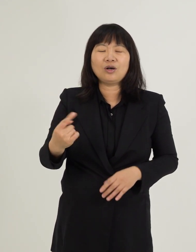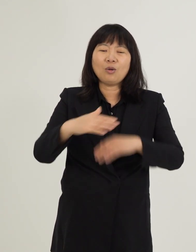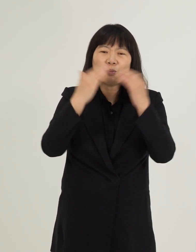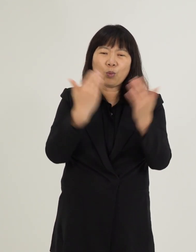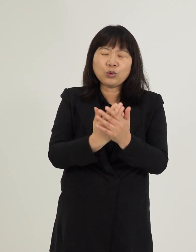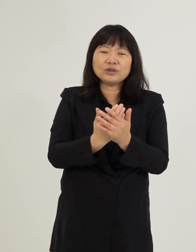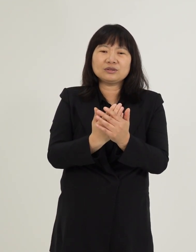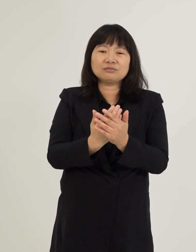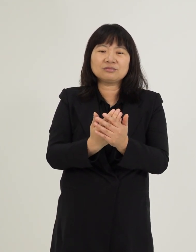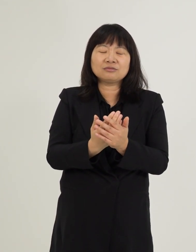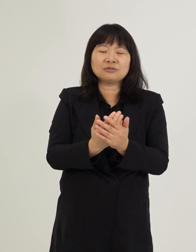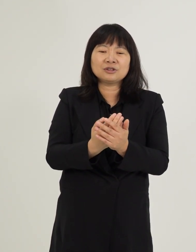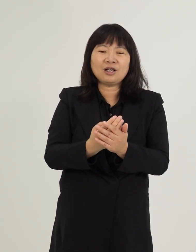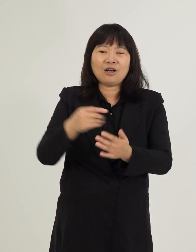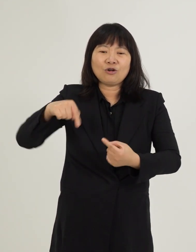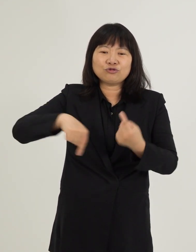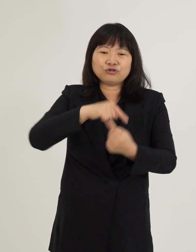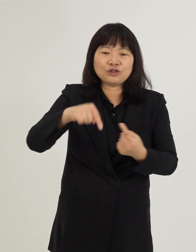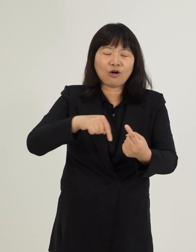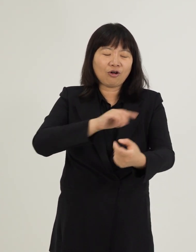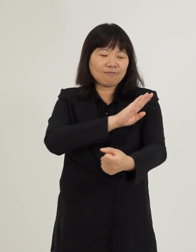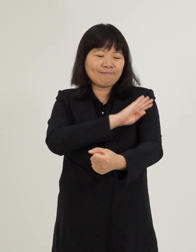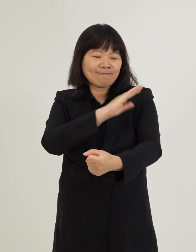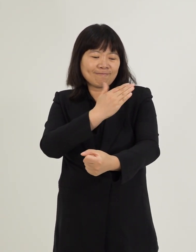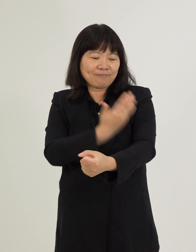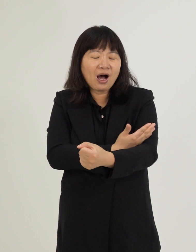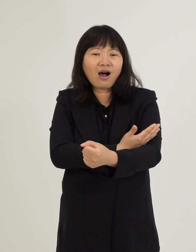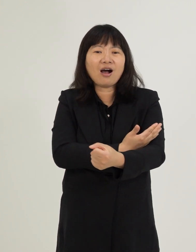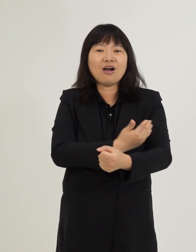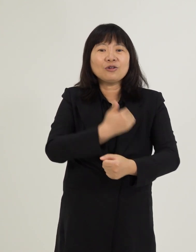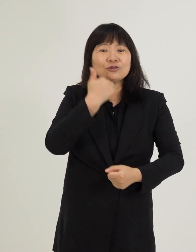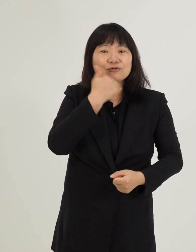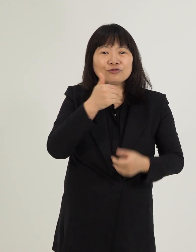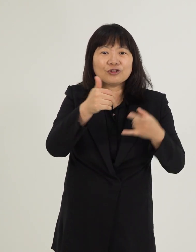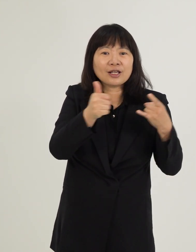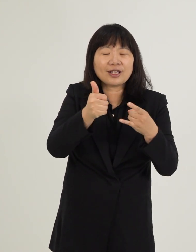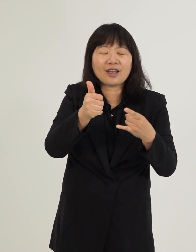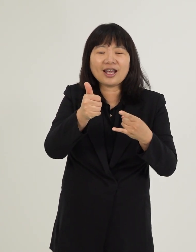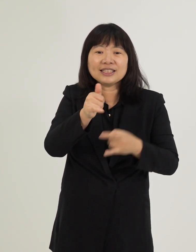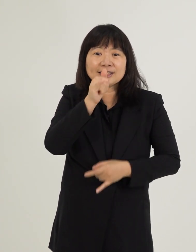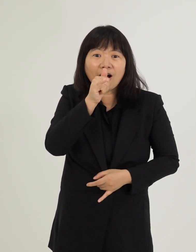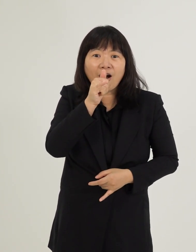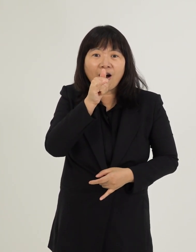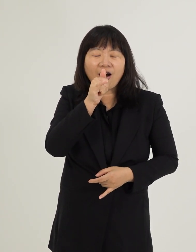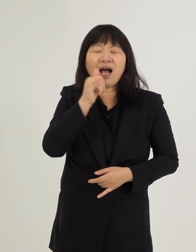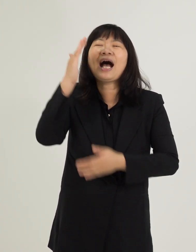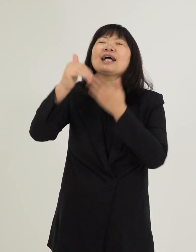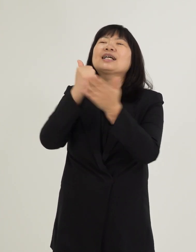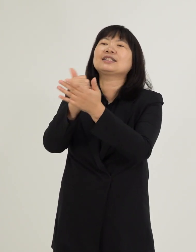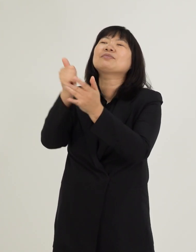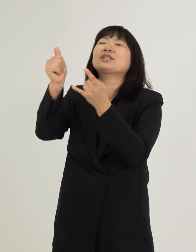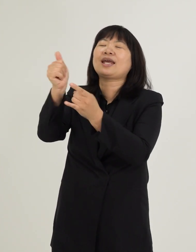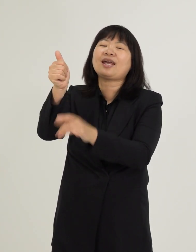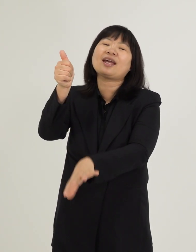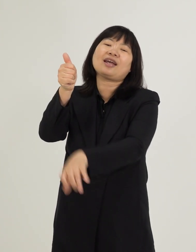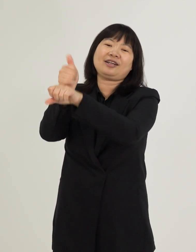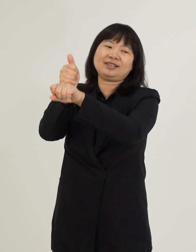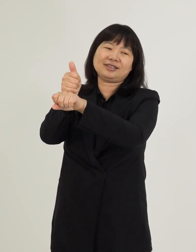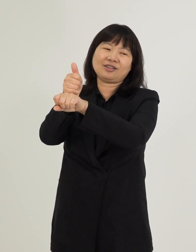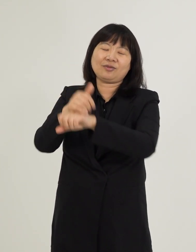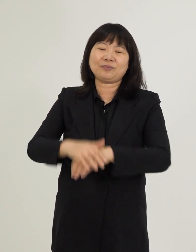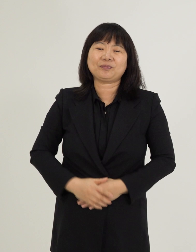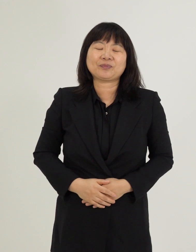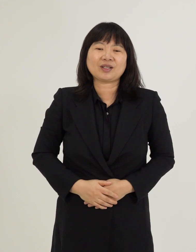뜻입니다. 그래서 역사의 경영과 운영이 하나님께 있고 만물의